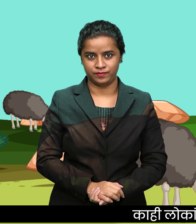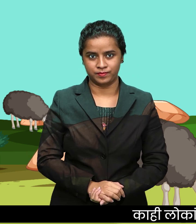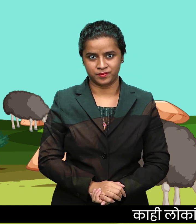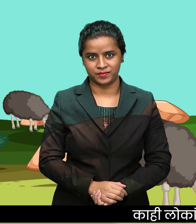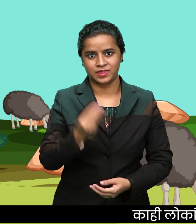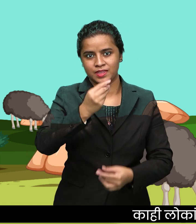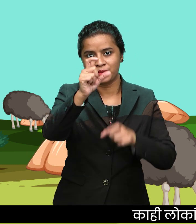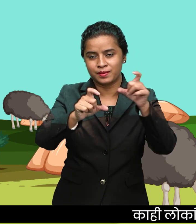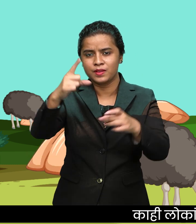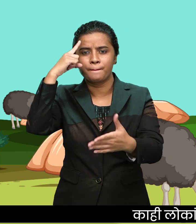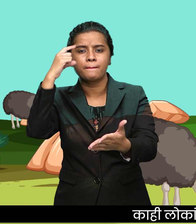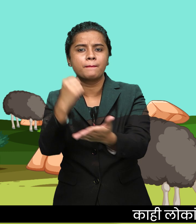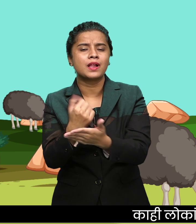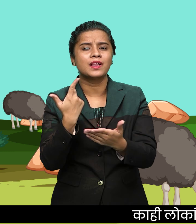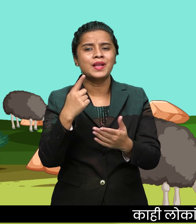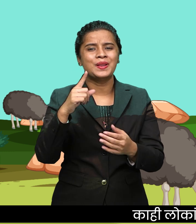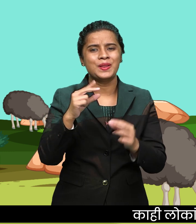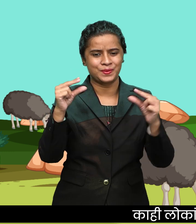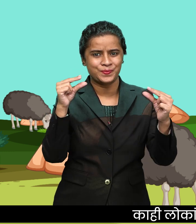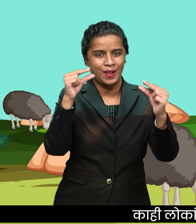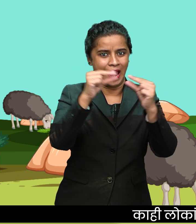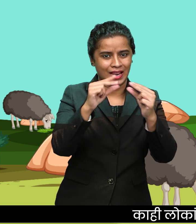काही लोकांचा असा विश्वास आहे की